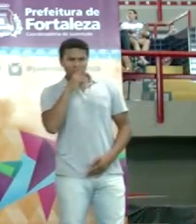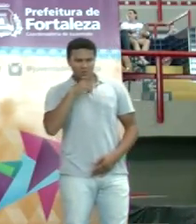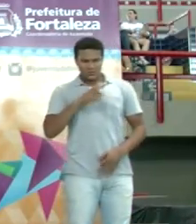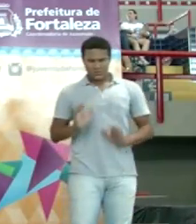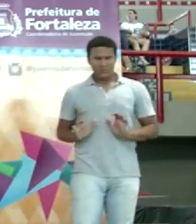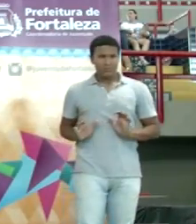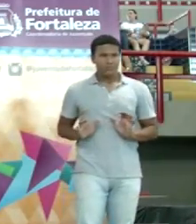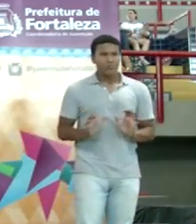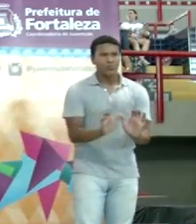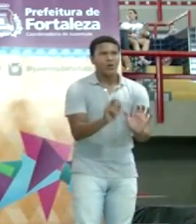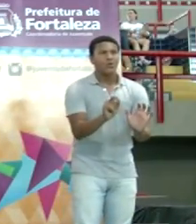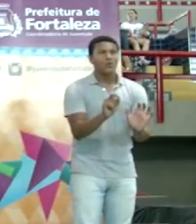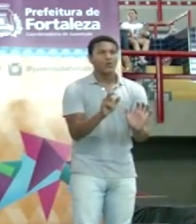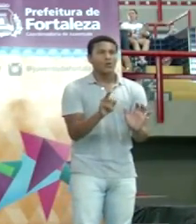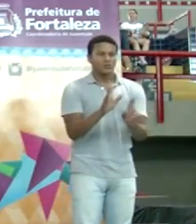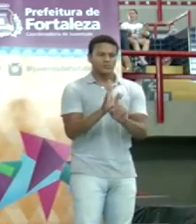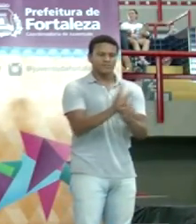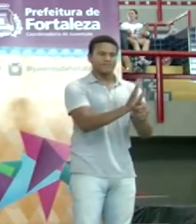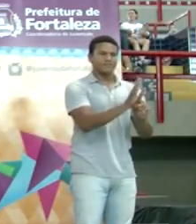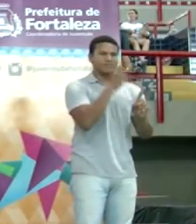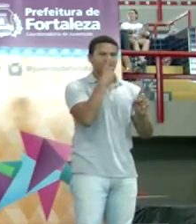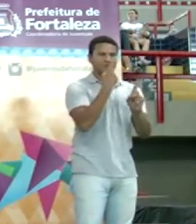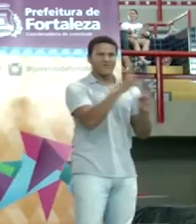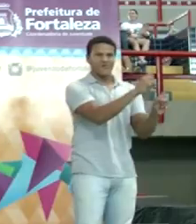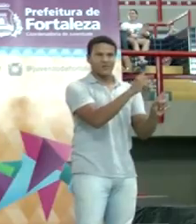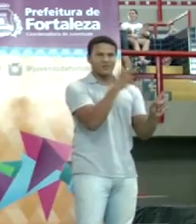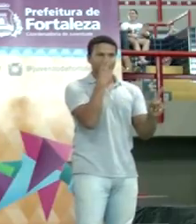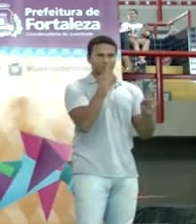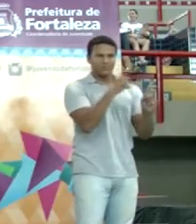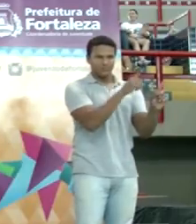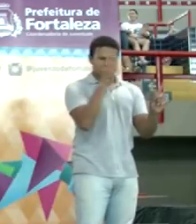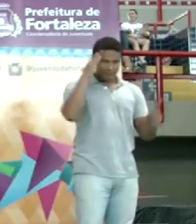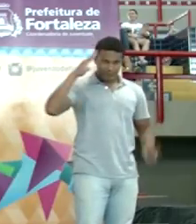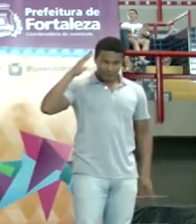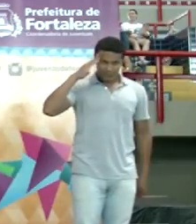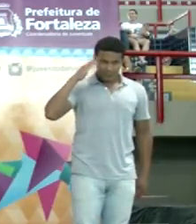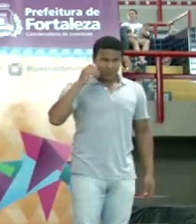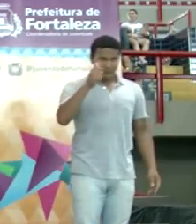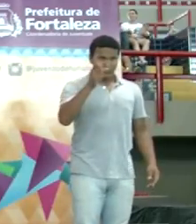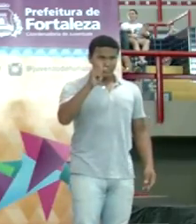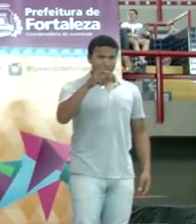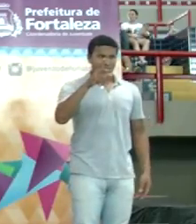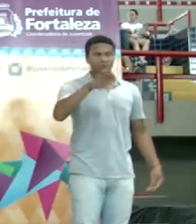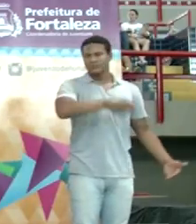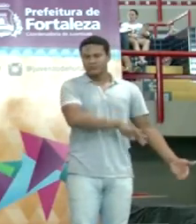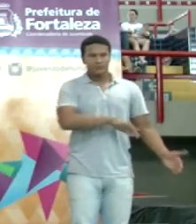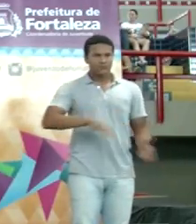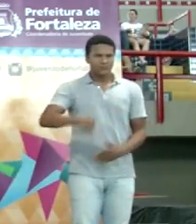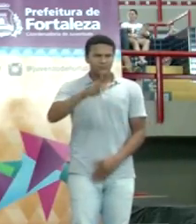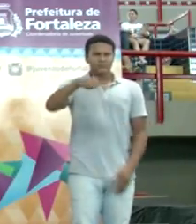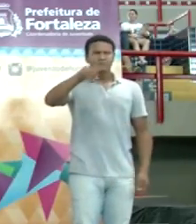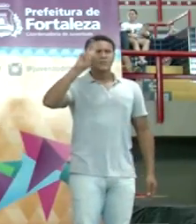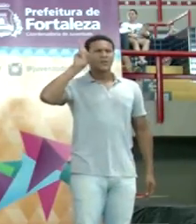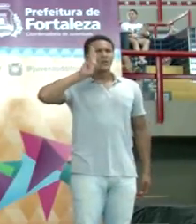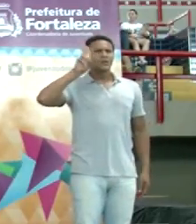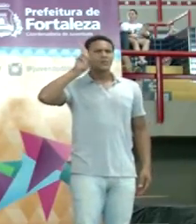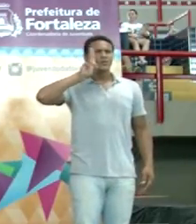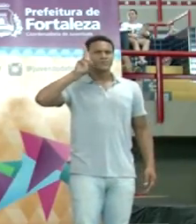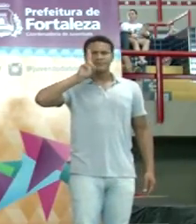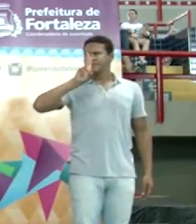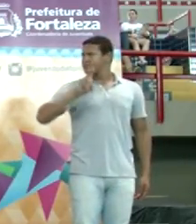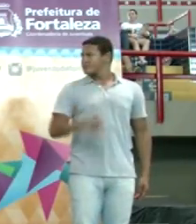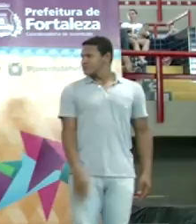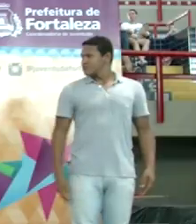a força é o quê? Contra o movimento. Vamos lá. Certo? Vocês lembram de um grande,